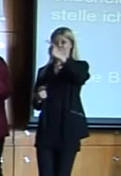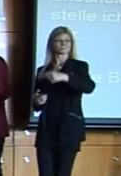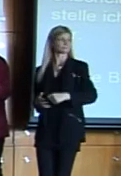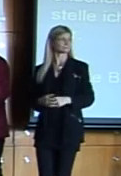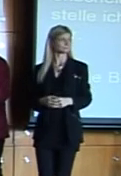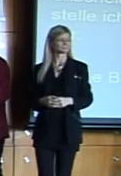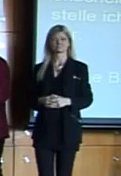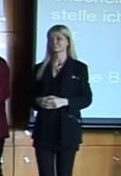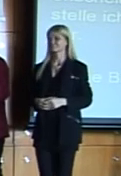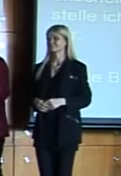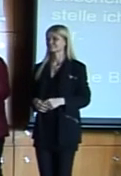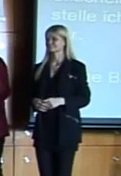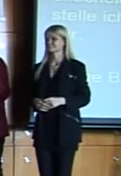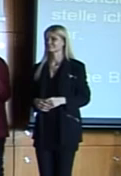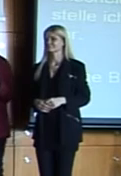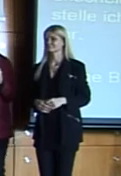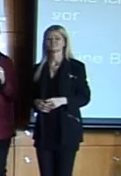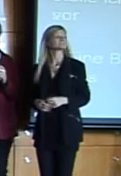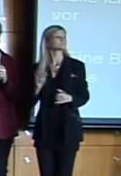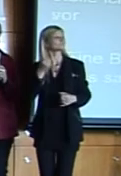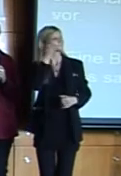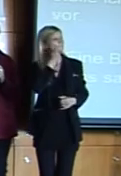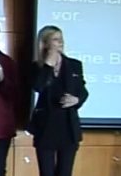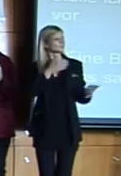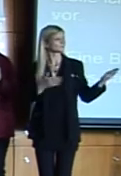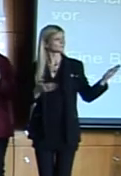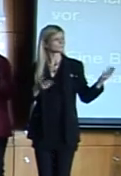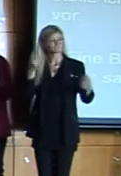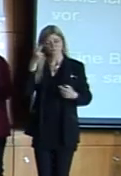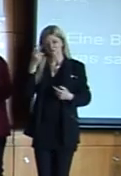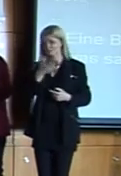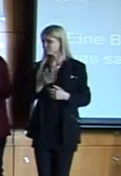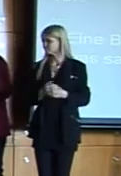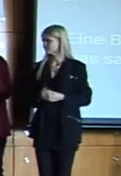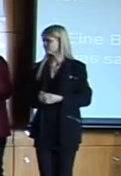Ja, oder? Ja, bitte. Gerne.